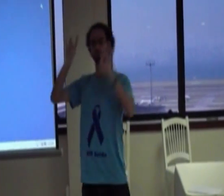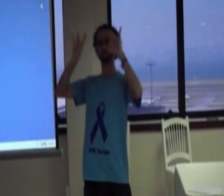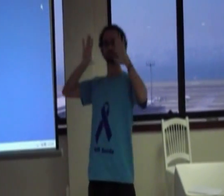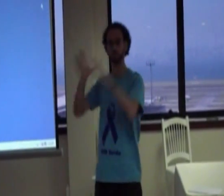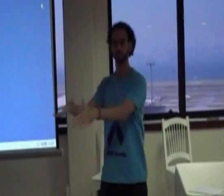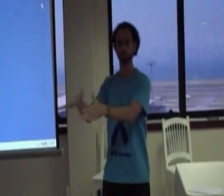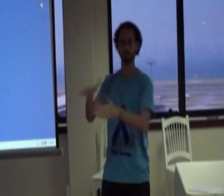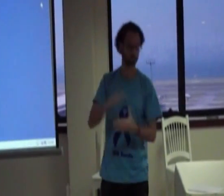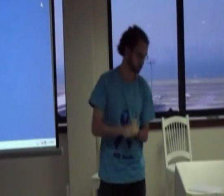surdo,